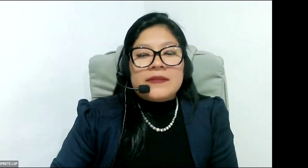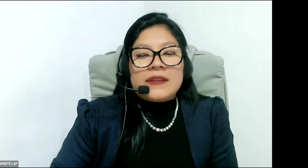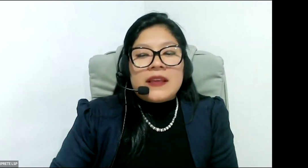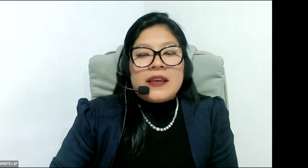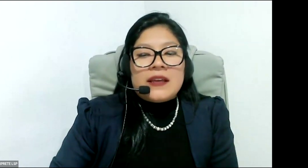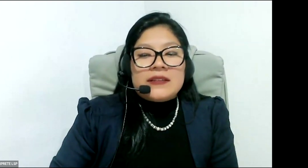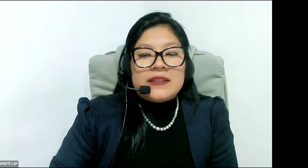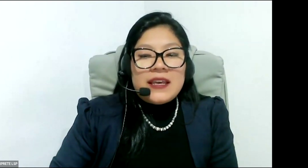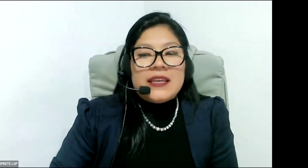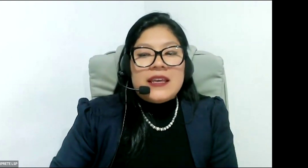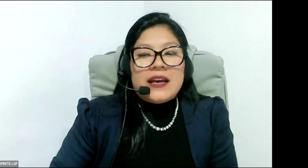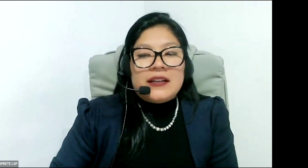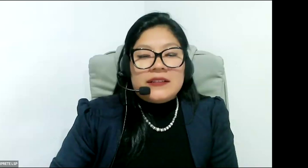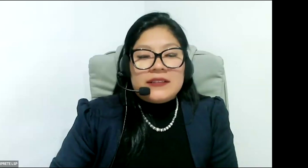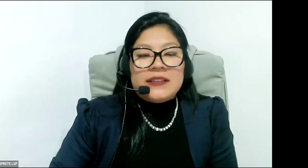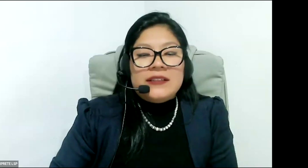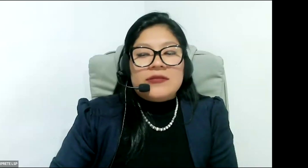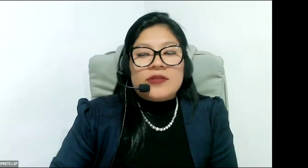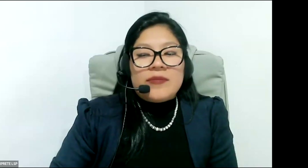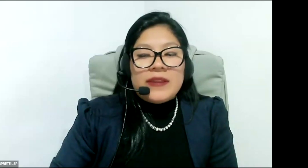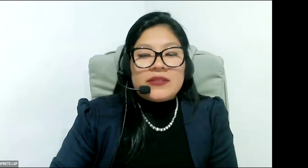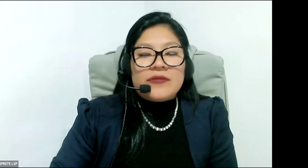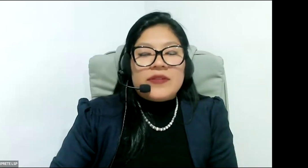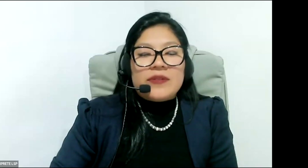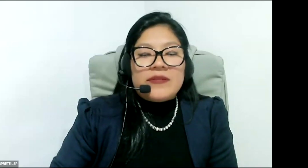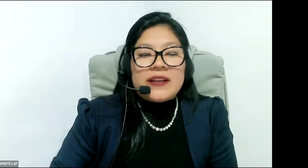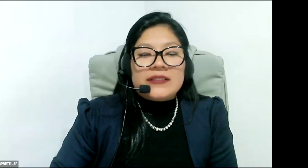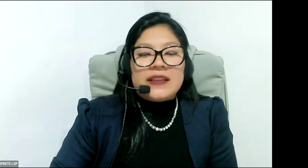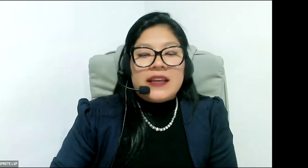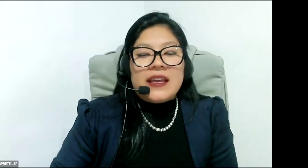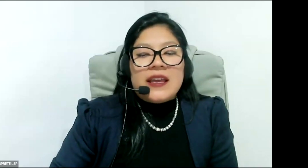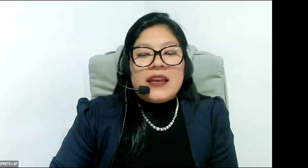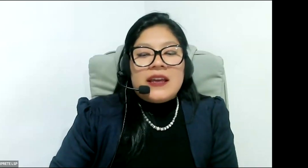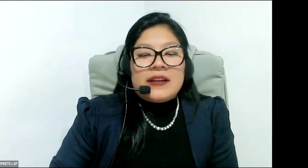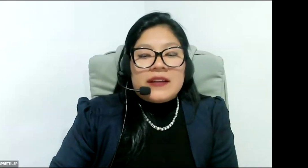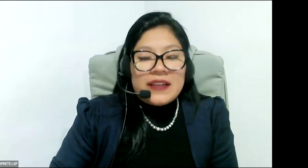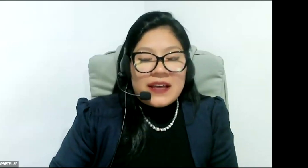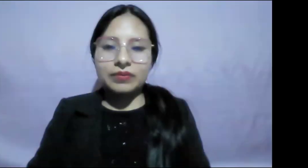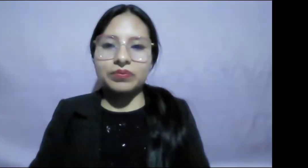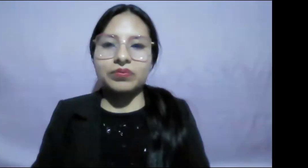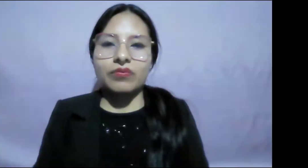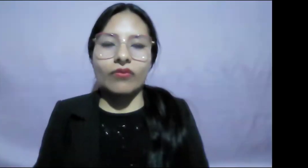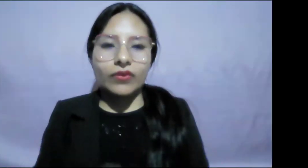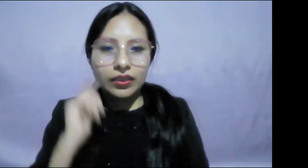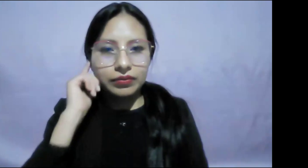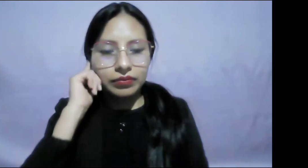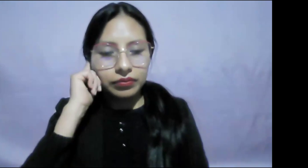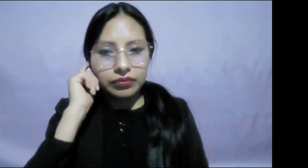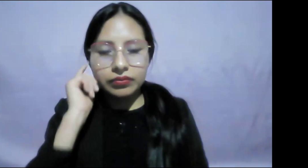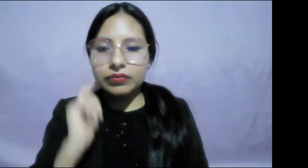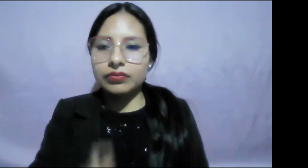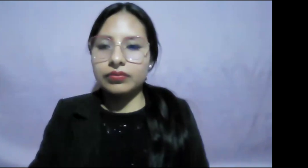ica c y a sí No te olvides Configura bien la c Gracias Leila